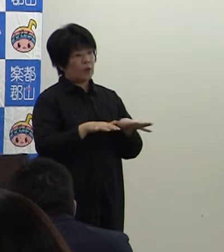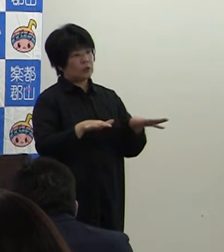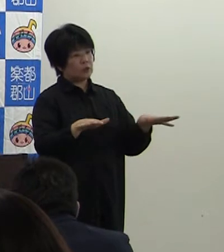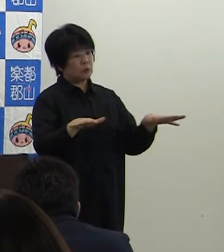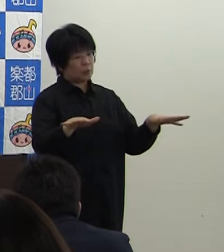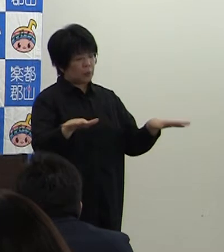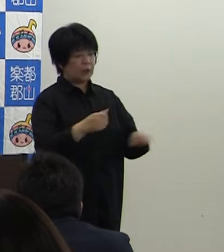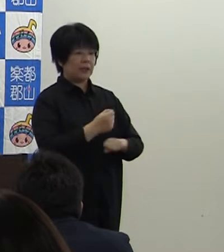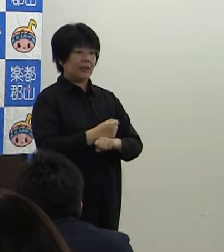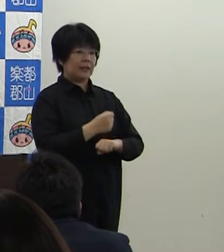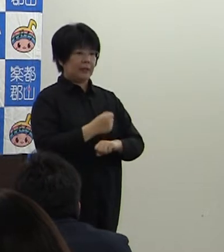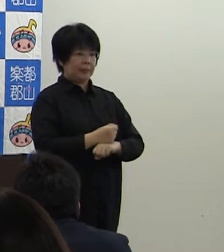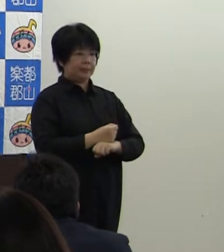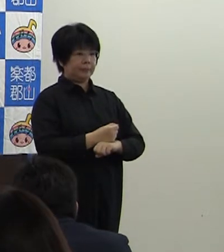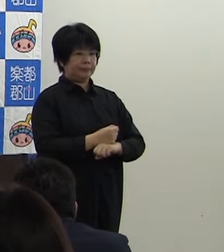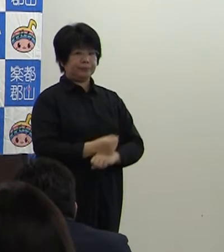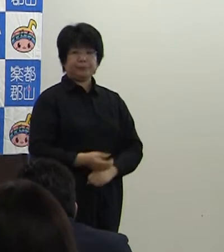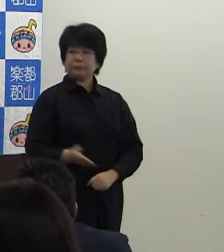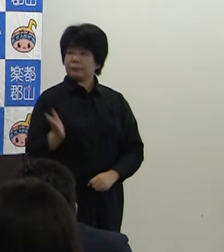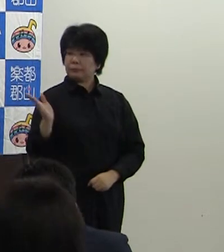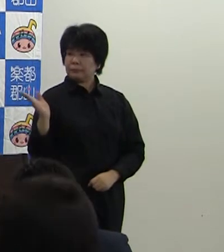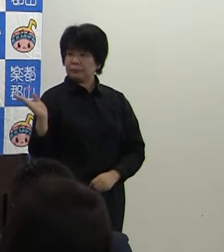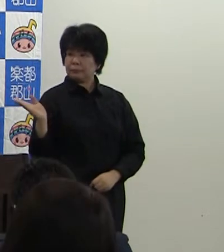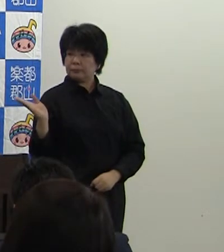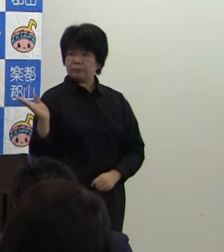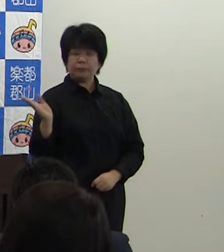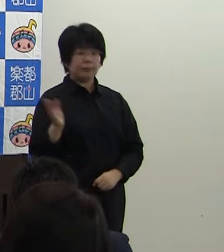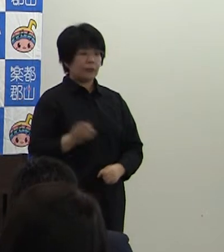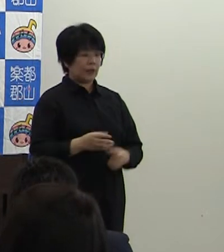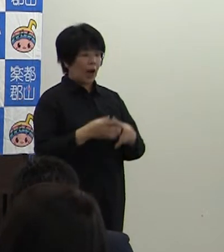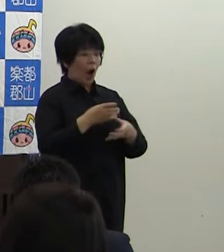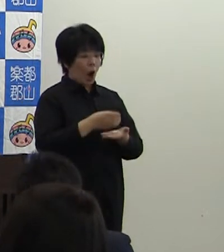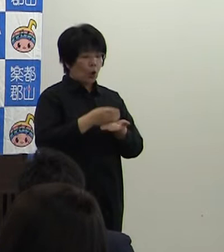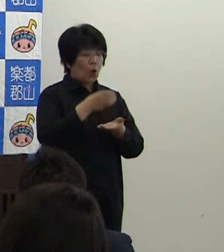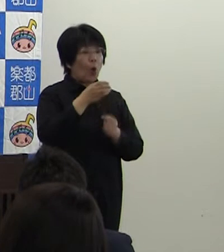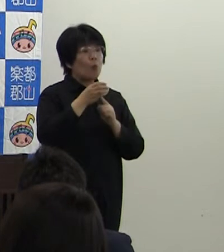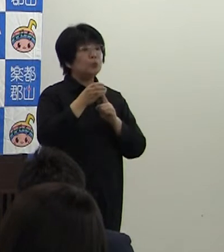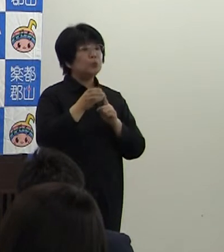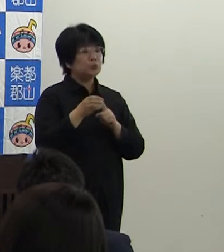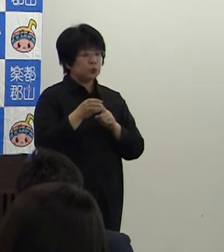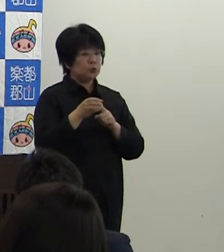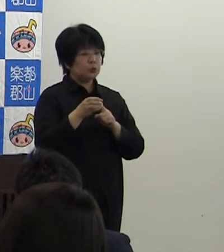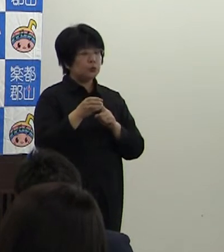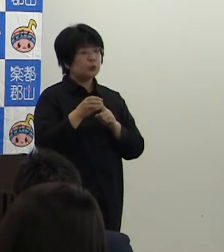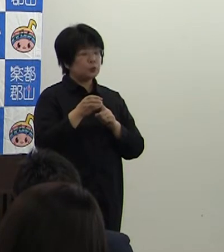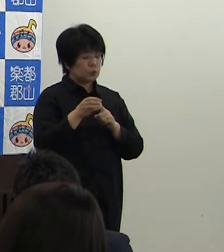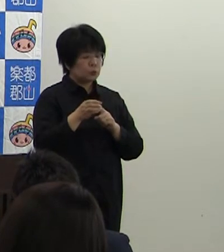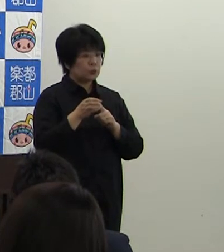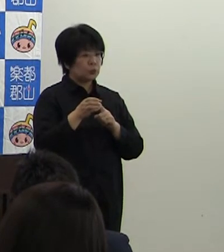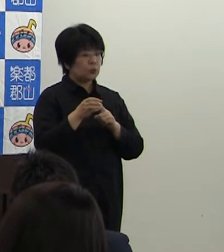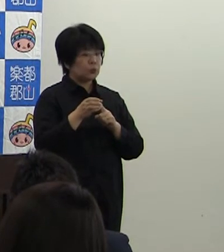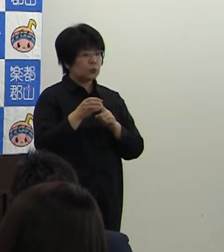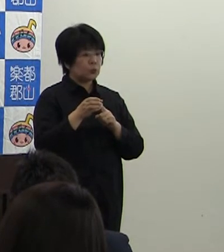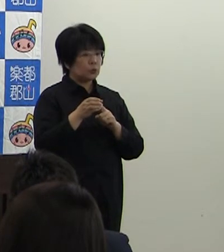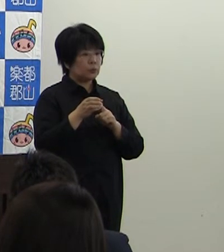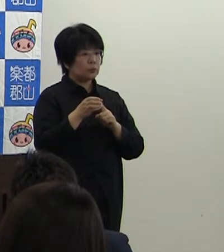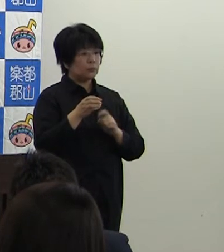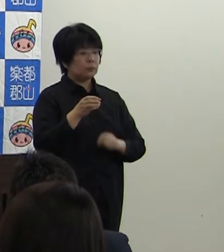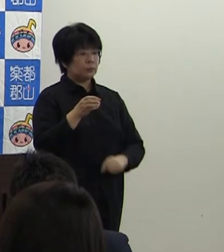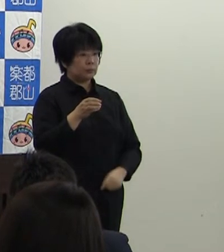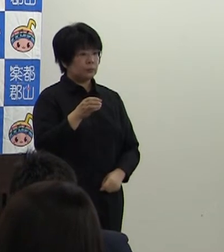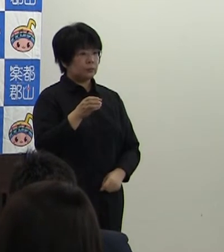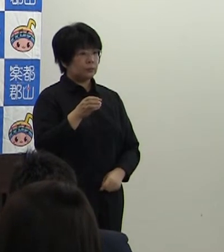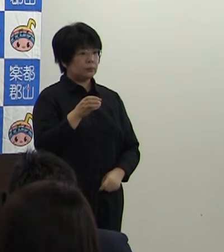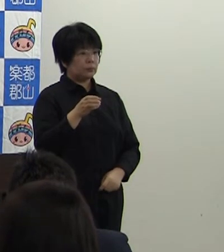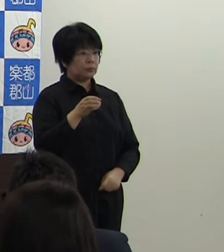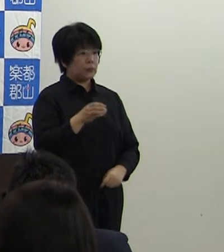プラスチック の合成樹脂のコップありますが、いわきベリッシュ会の大